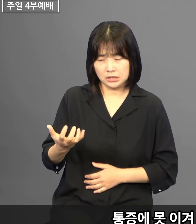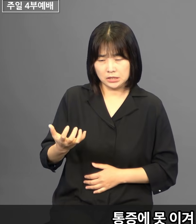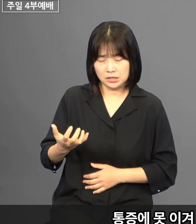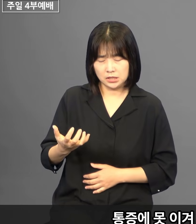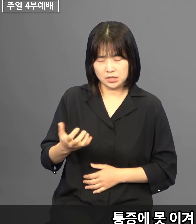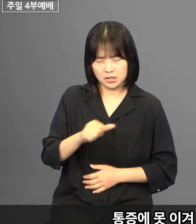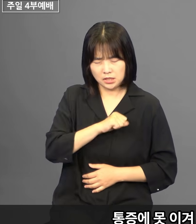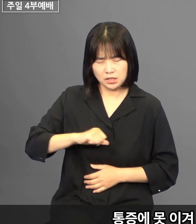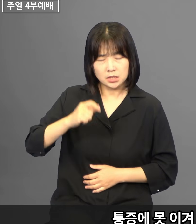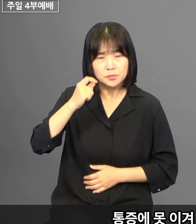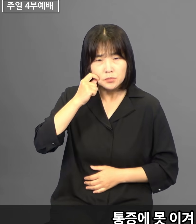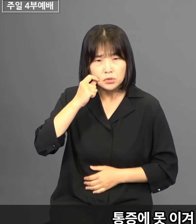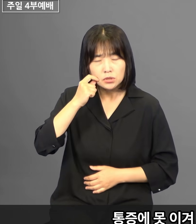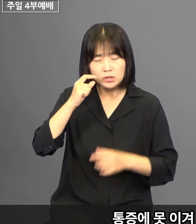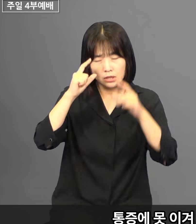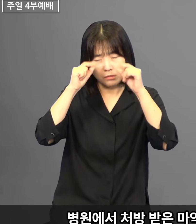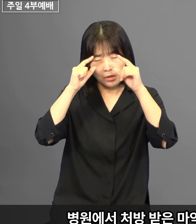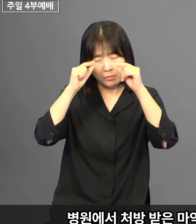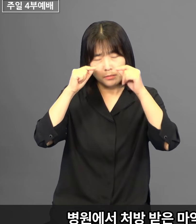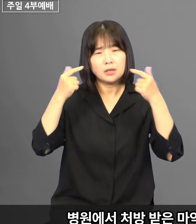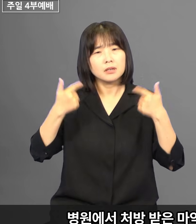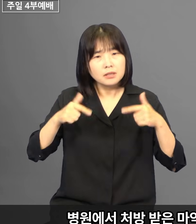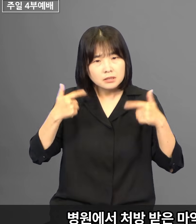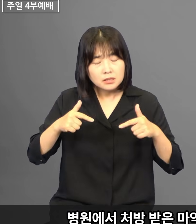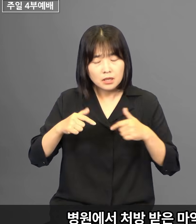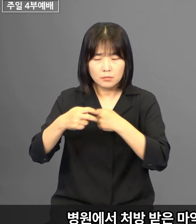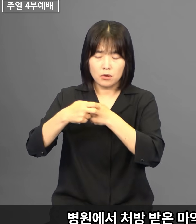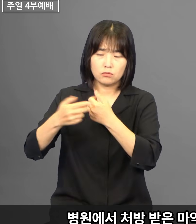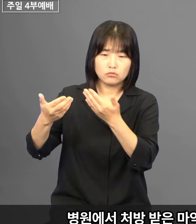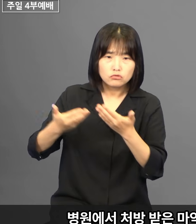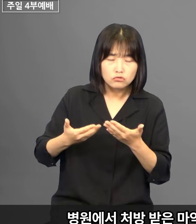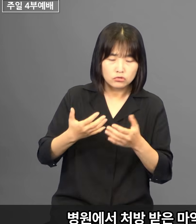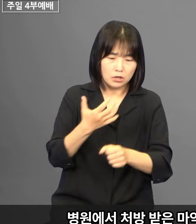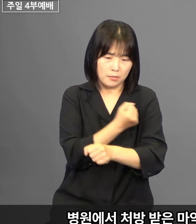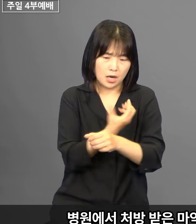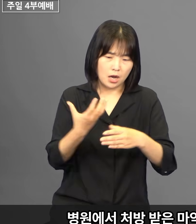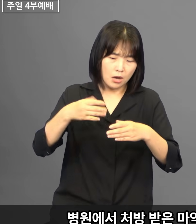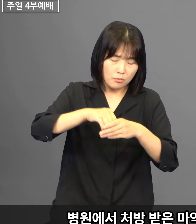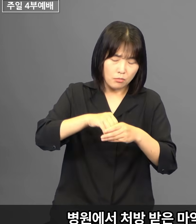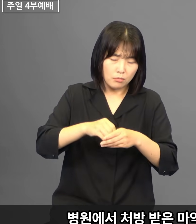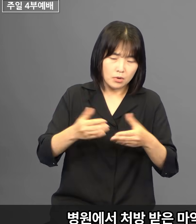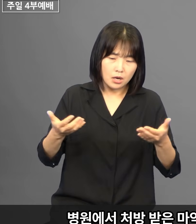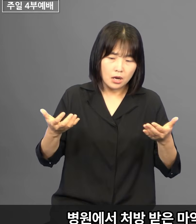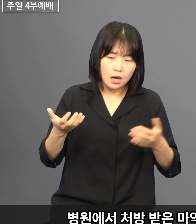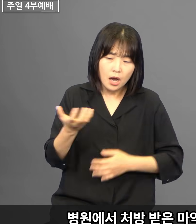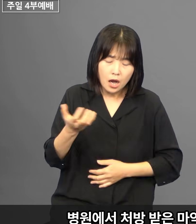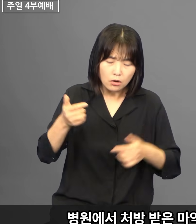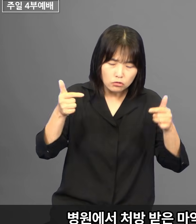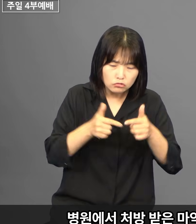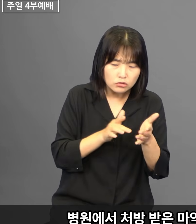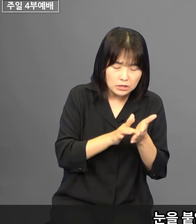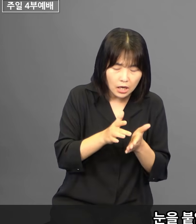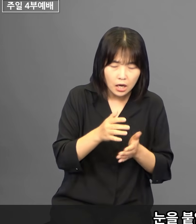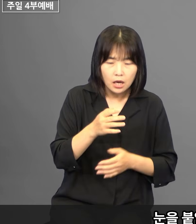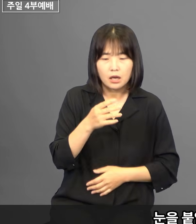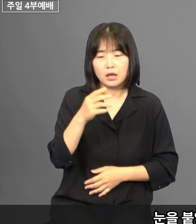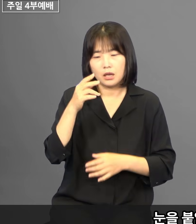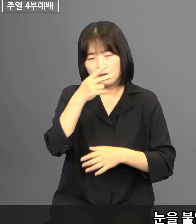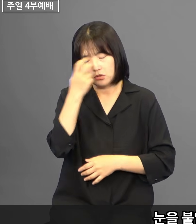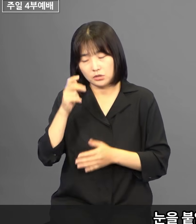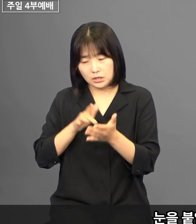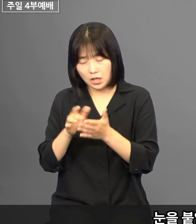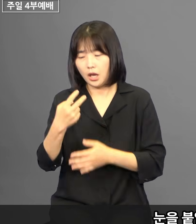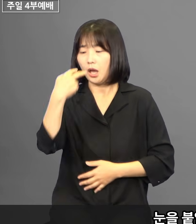이겨 늘 불면증에 시달리다가 병원에서 처방받은 마약성 진통제와 수면제가 있어야만 잠시 눈을 붙일